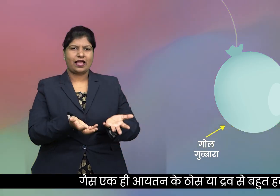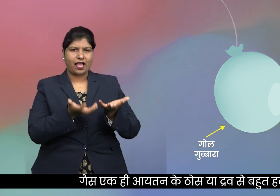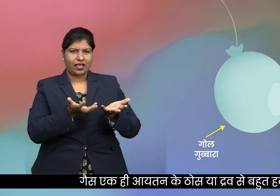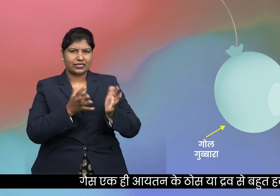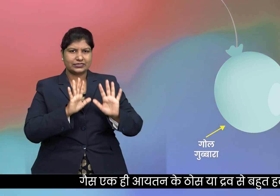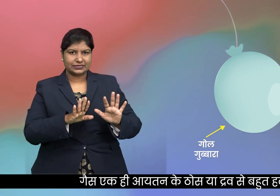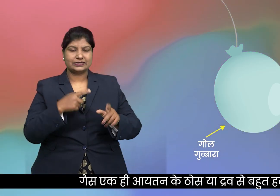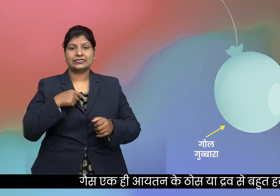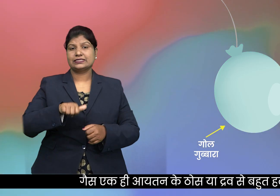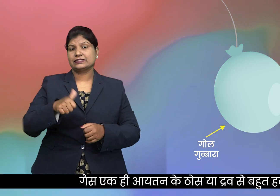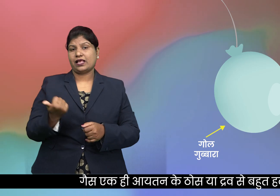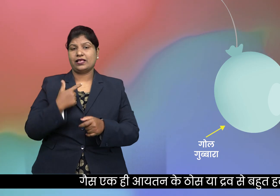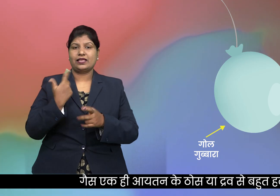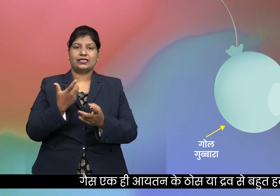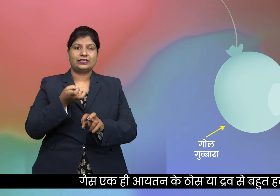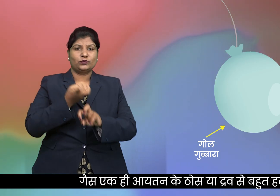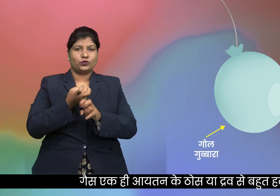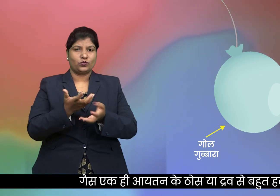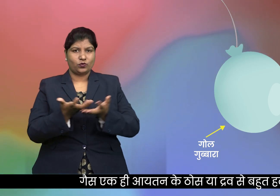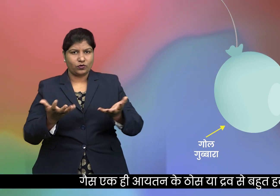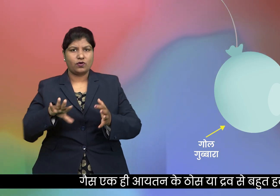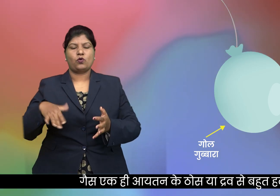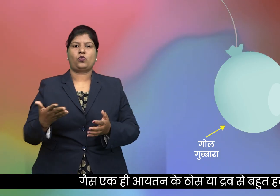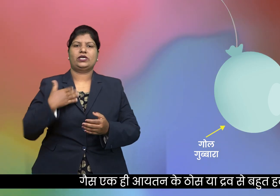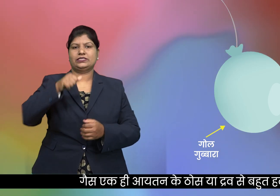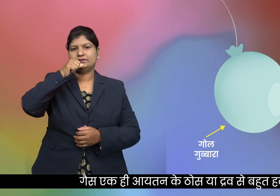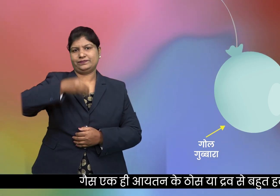ठोस या द्रव से बहुत हल्की होती है।